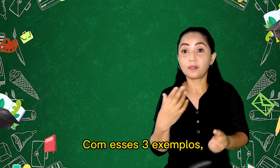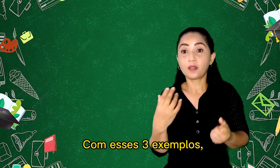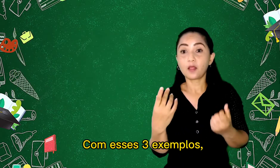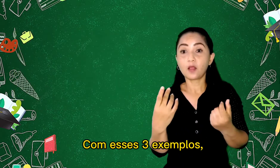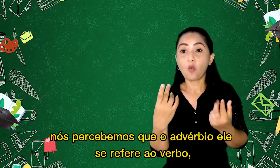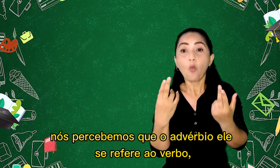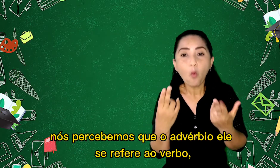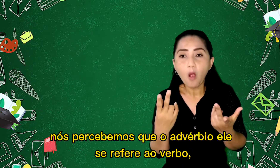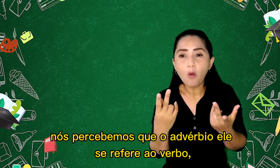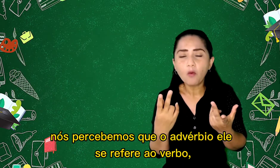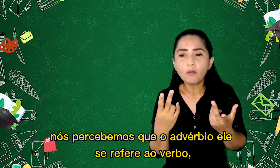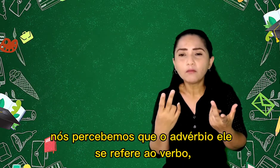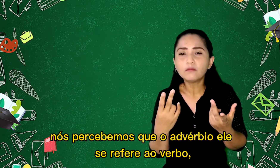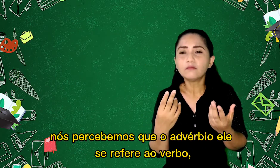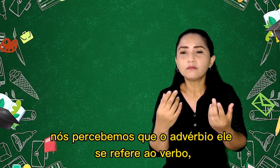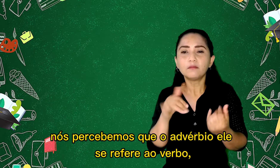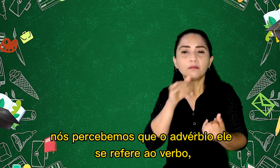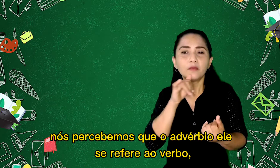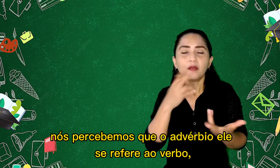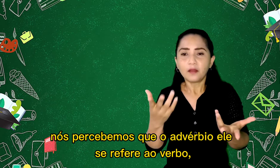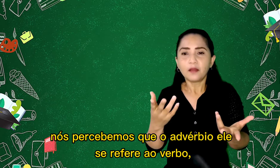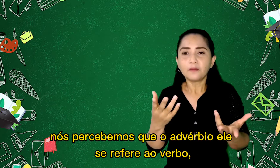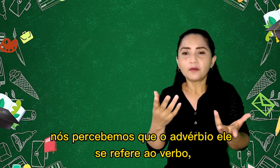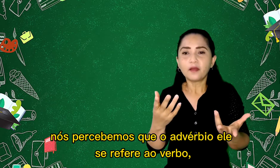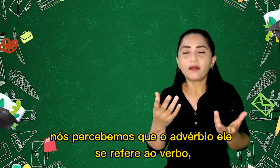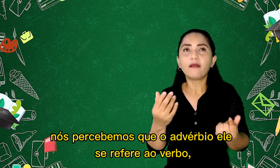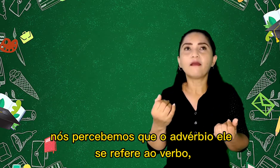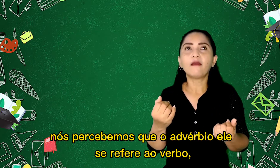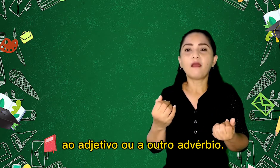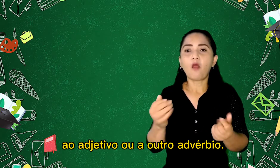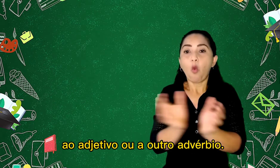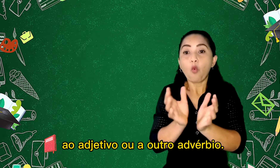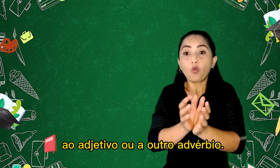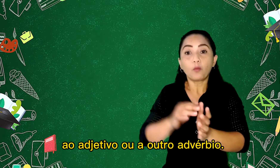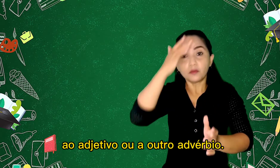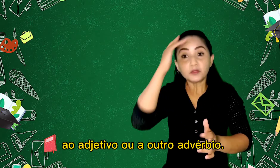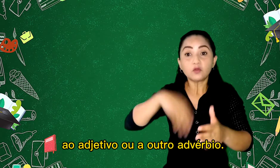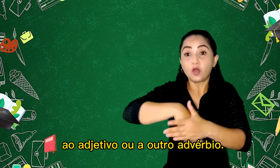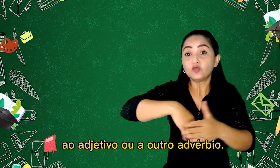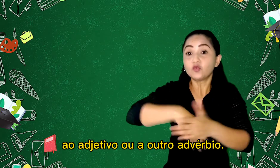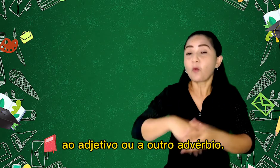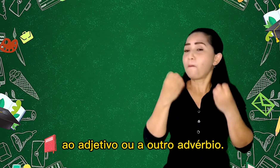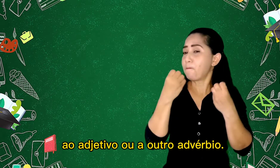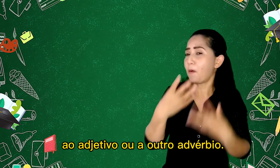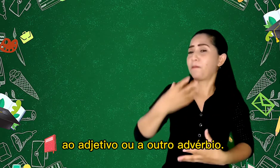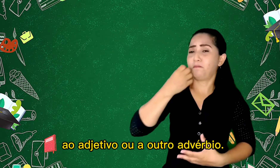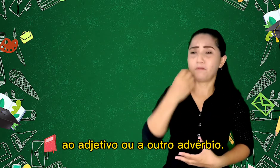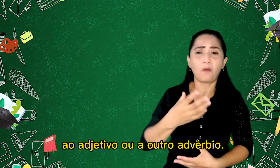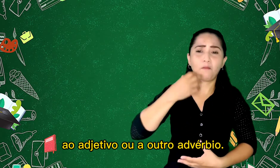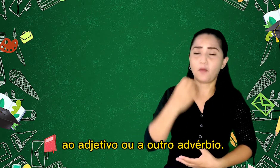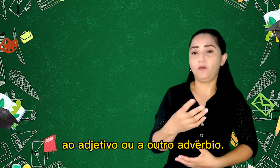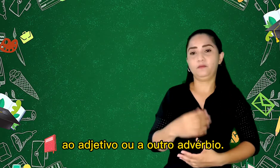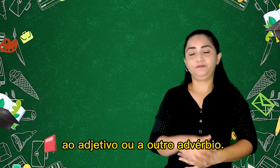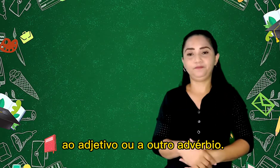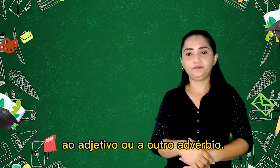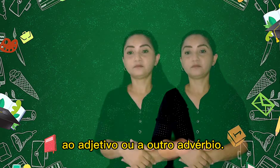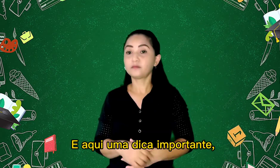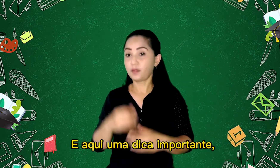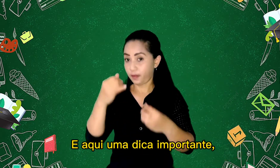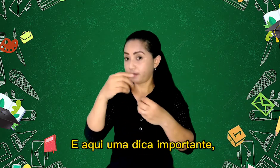esses três exemplos, nós percebemos que o advérbio ele se refere ao verbo, ao adjetivo ou a outro